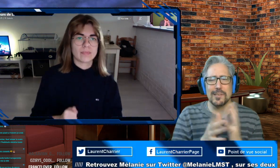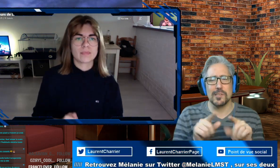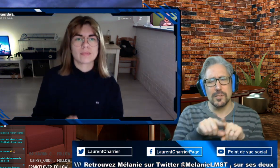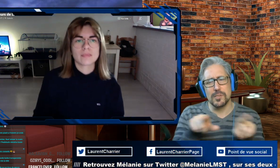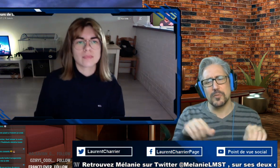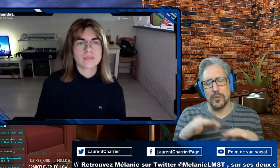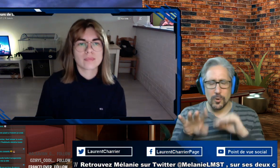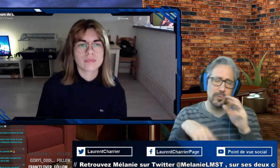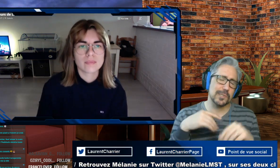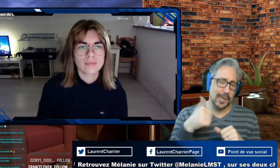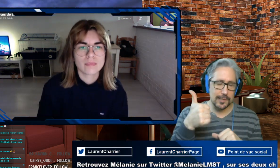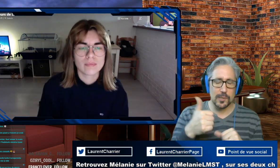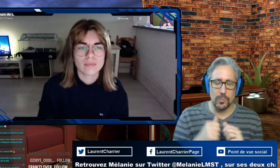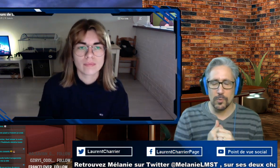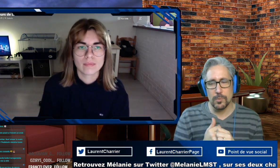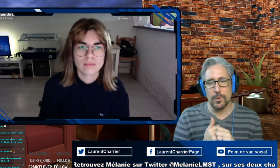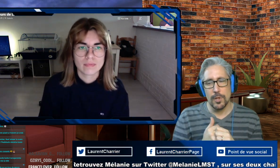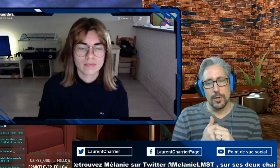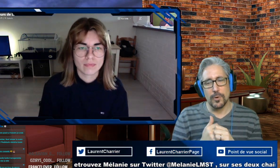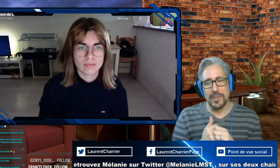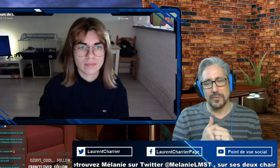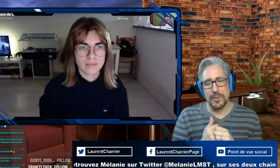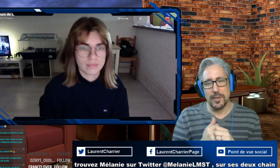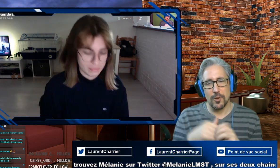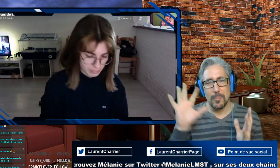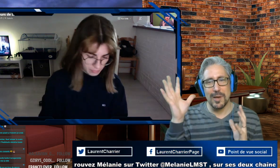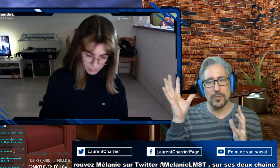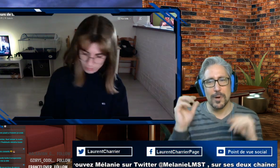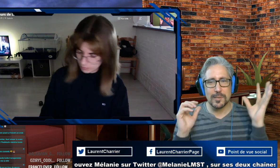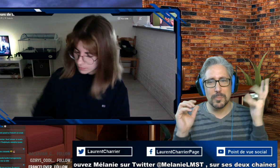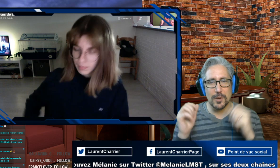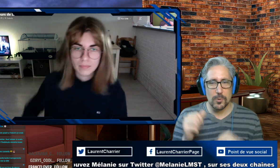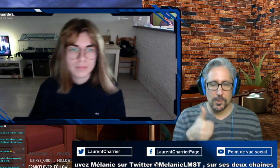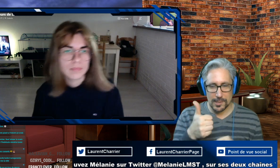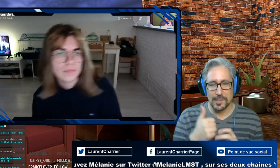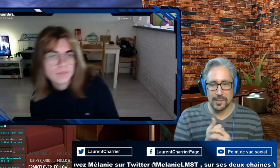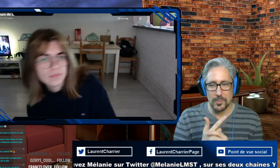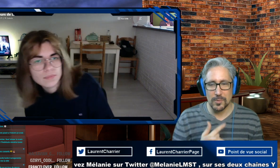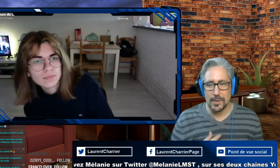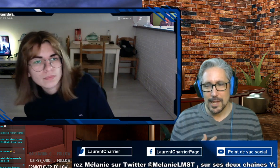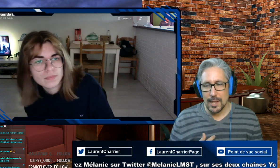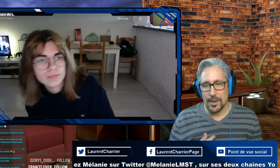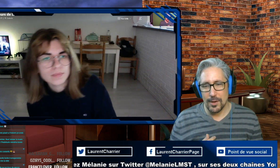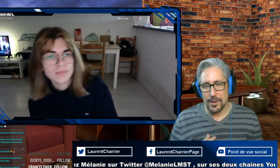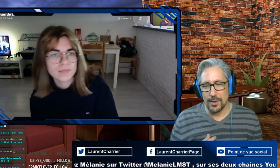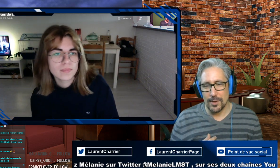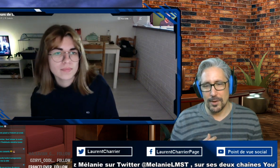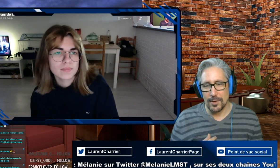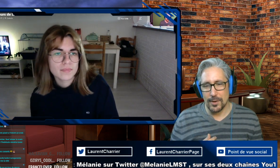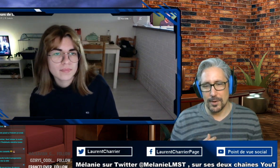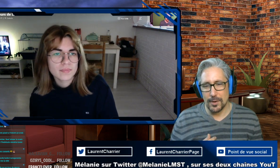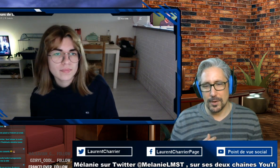pourquoi les signes différents, ça, c'est bon. On a fait main droite, main gauche, ça, c'est bon.